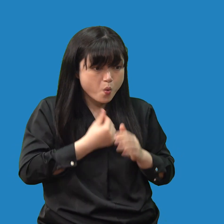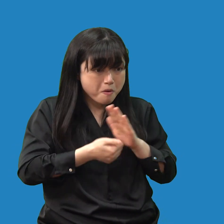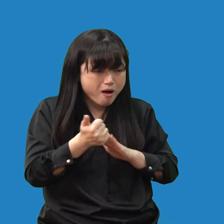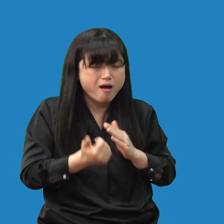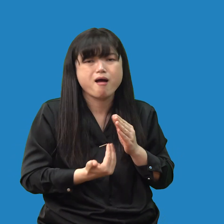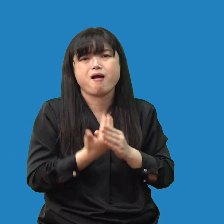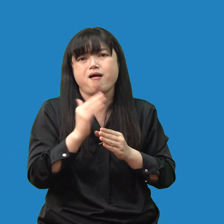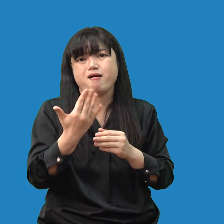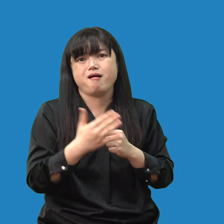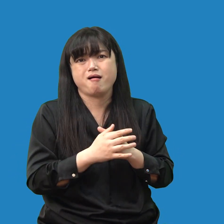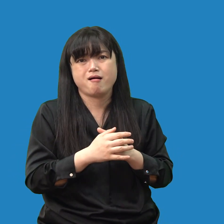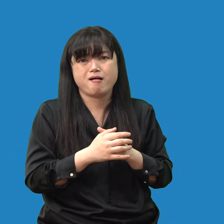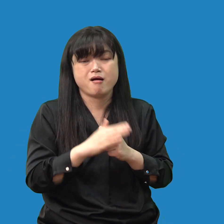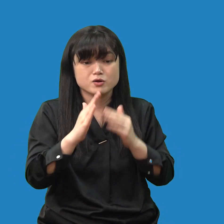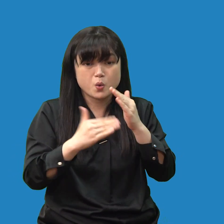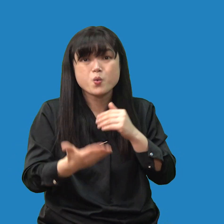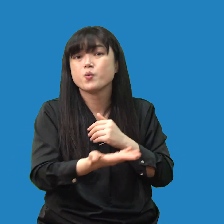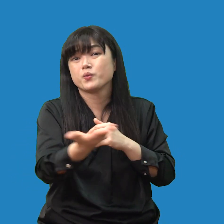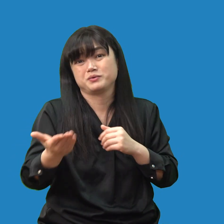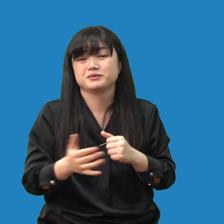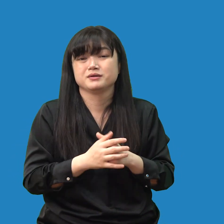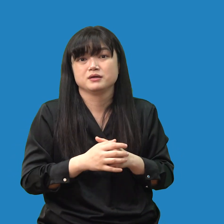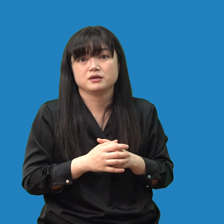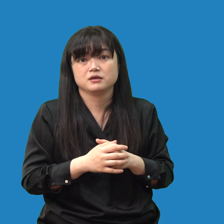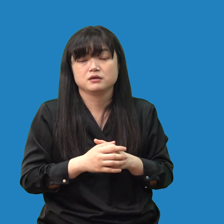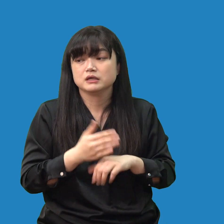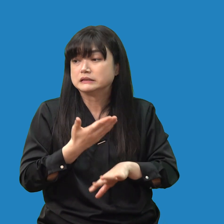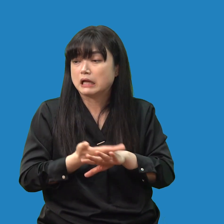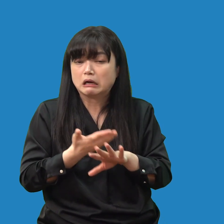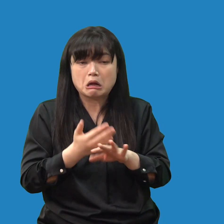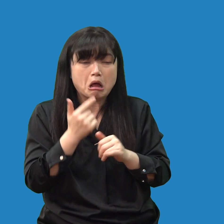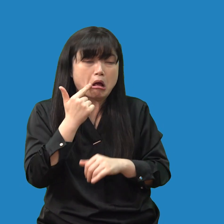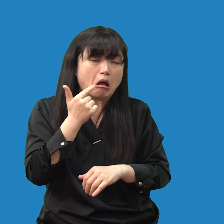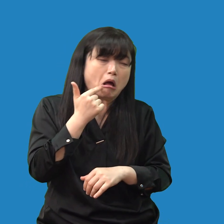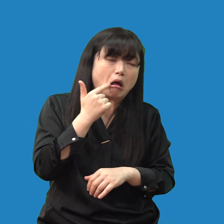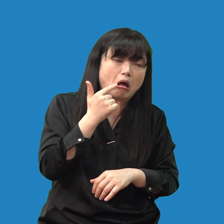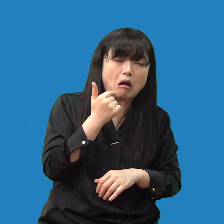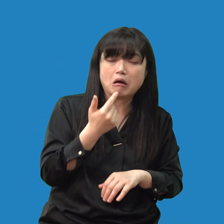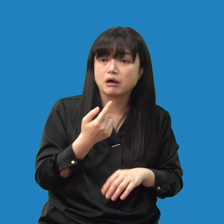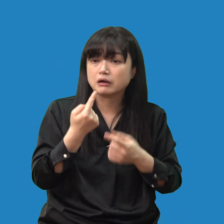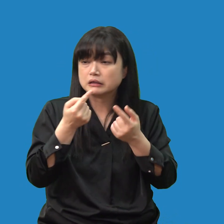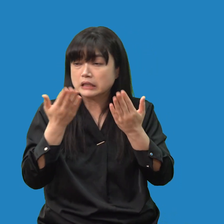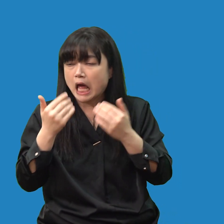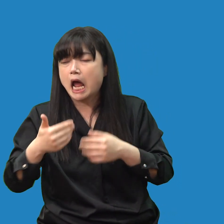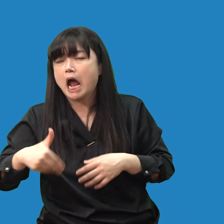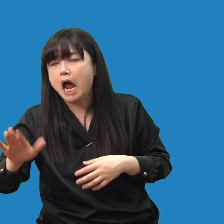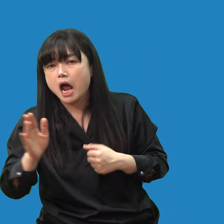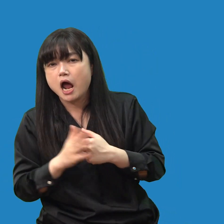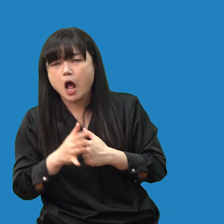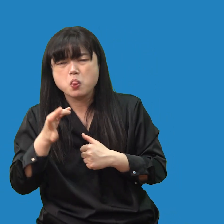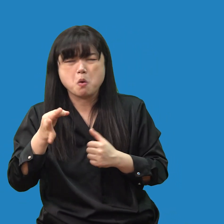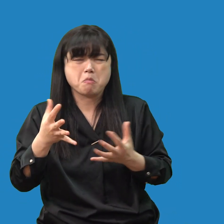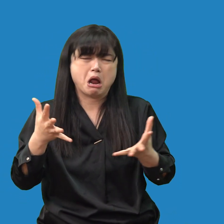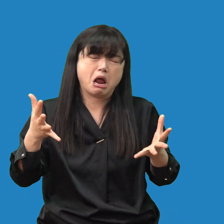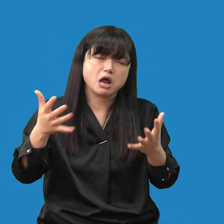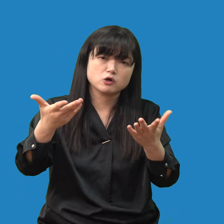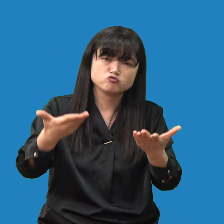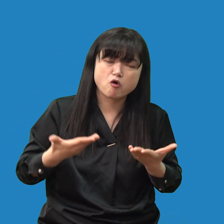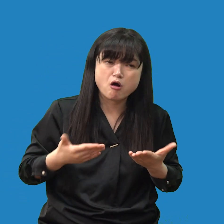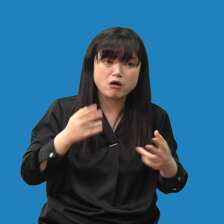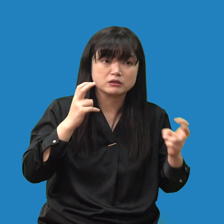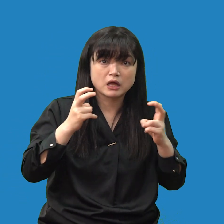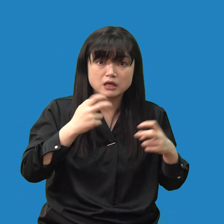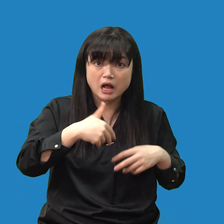생겼다고 합니다. 성도 여러분, 남들이 부러워하는 그런 대학을 가고 돈 많이 주는 직장